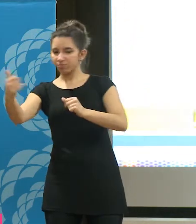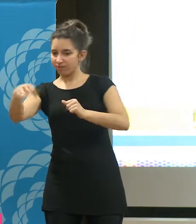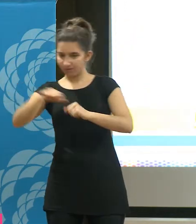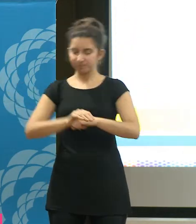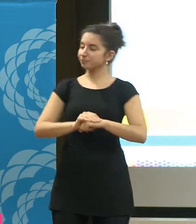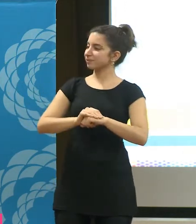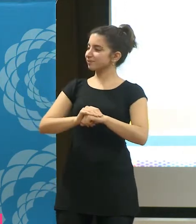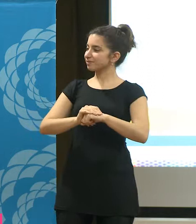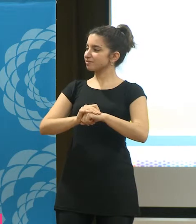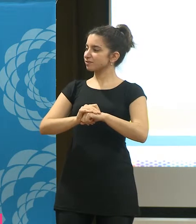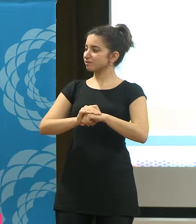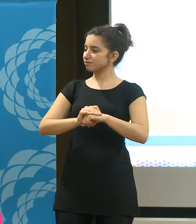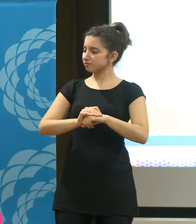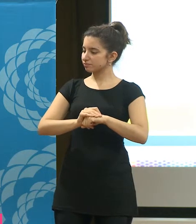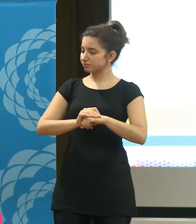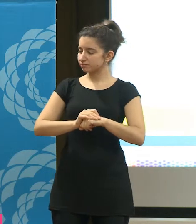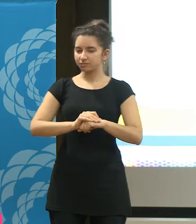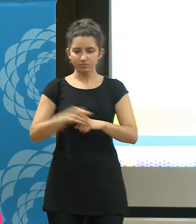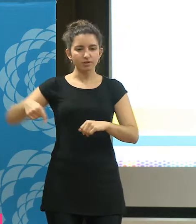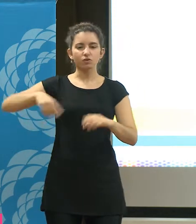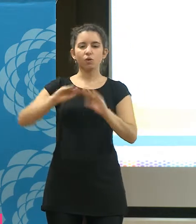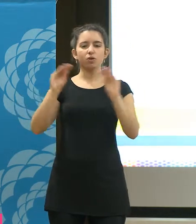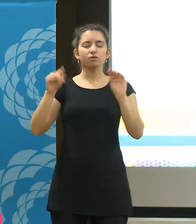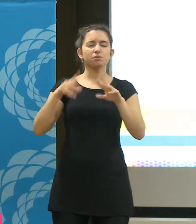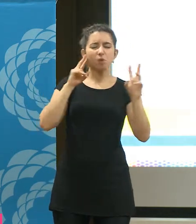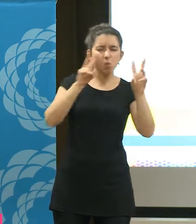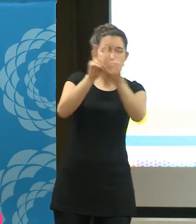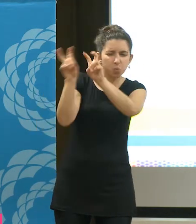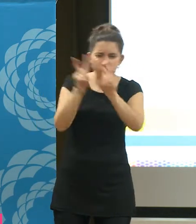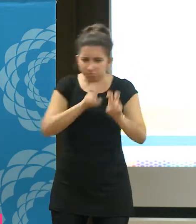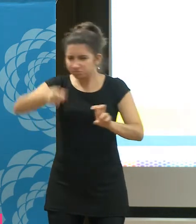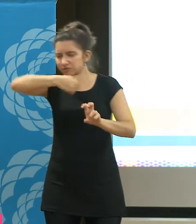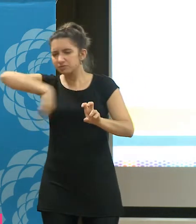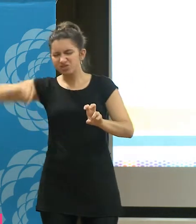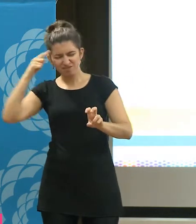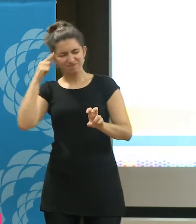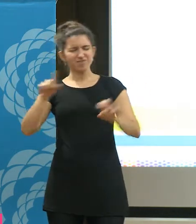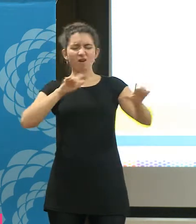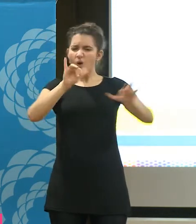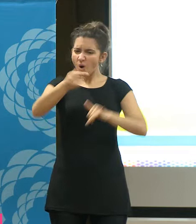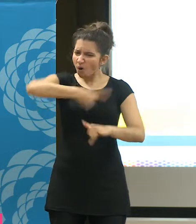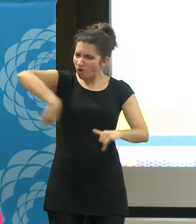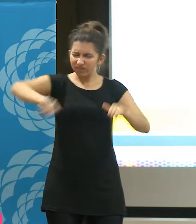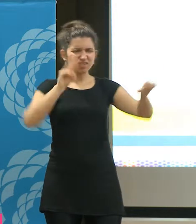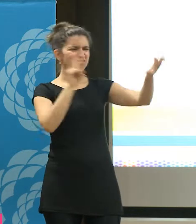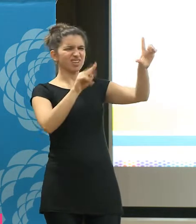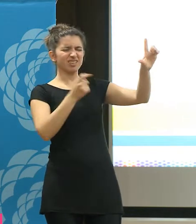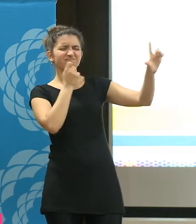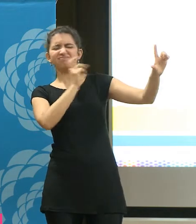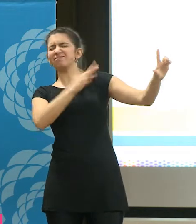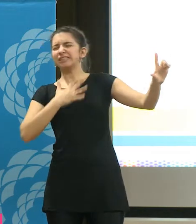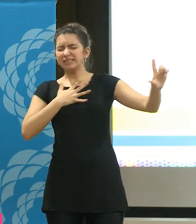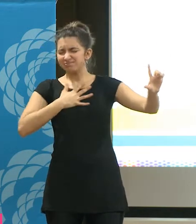Bien, del conjunto de la información recogida en esta consulta, podemos afirmar que el desencanto, la disconformidad y en algunos casos el